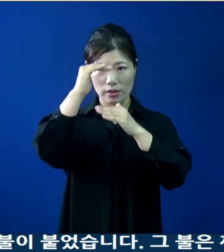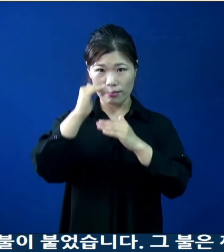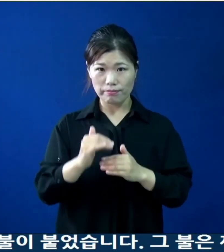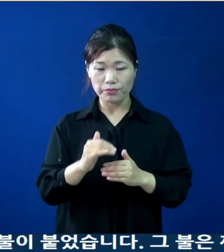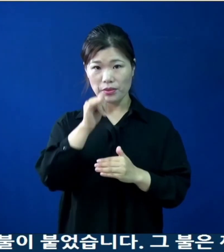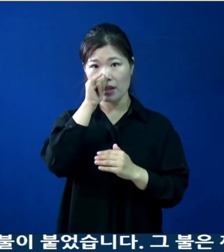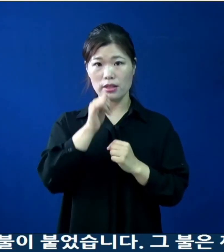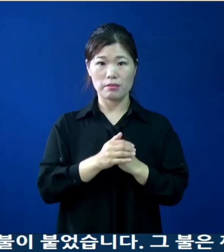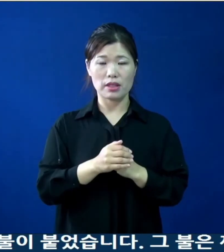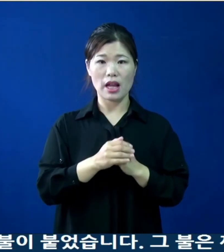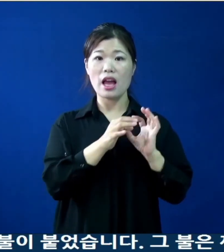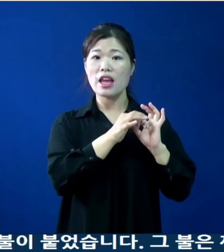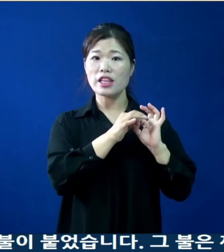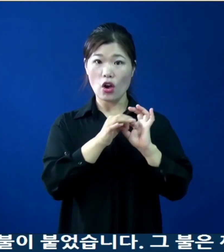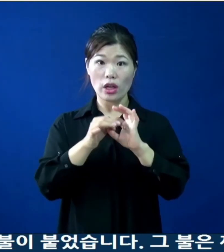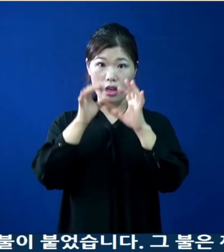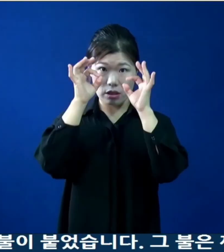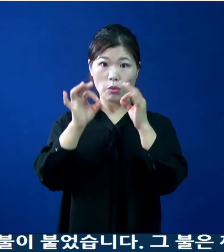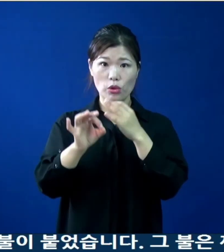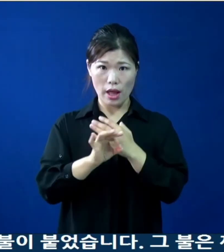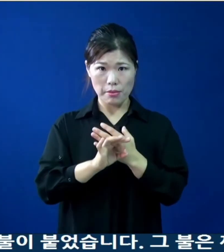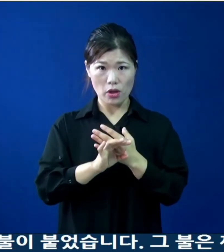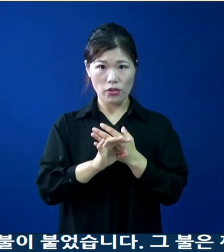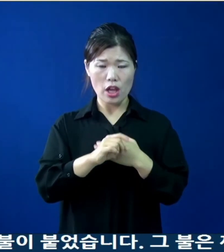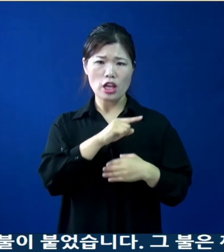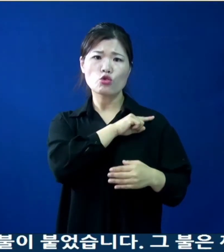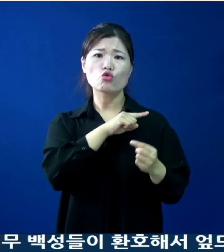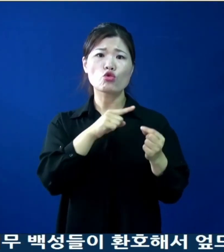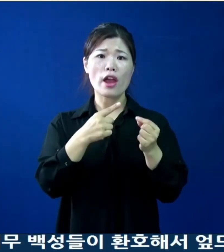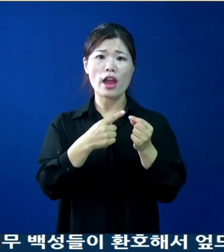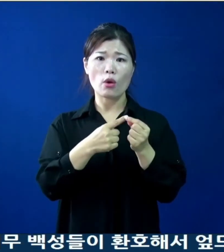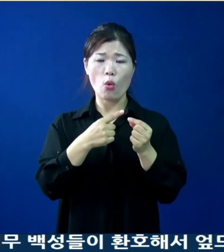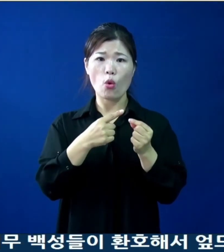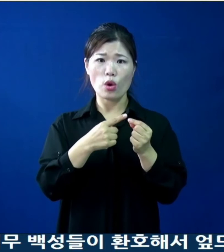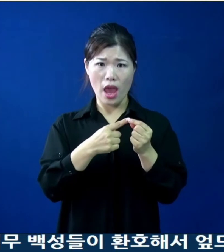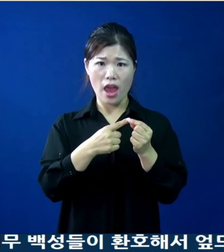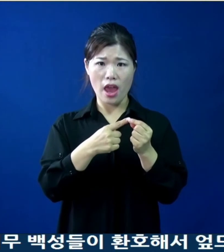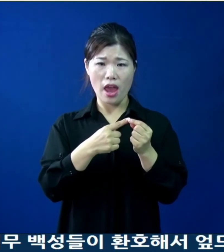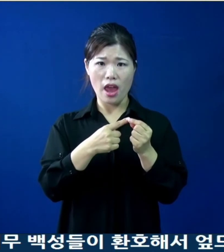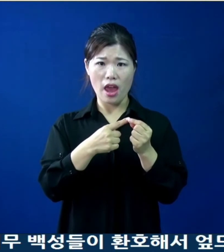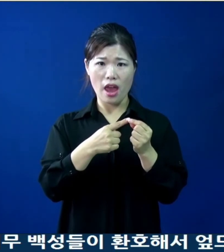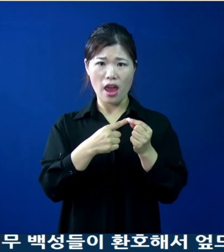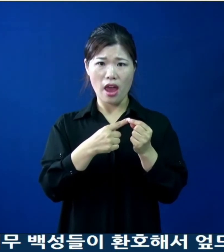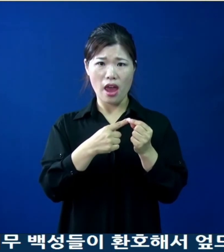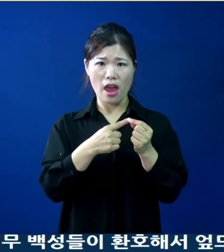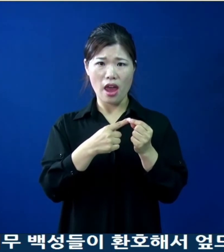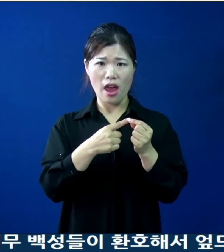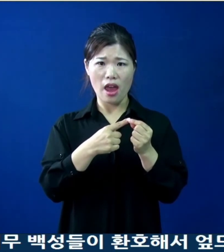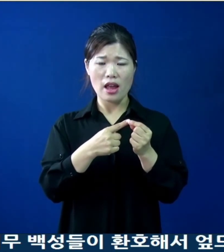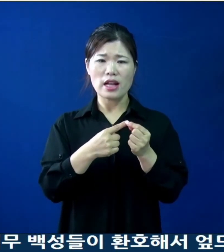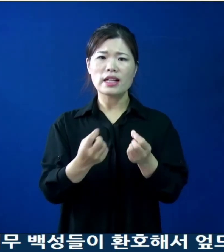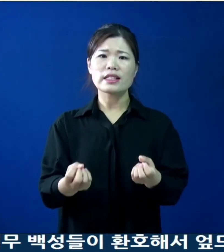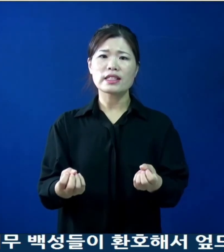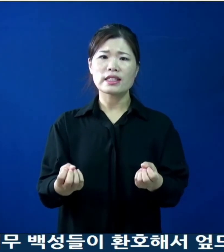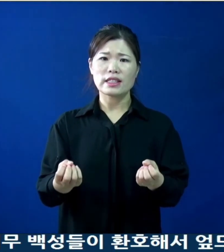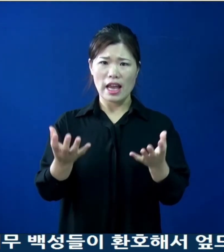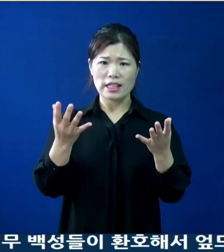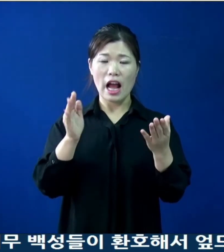나오는데, 연결하여서 보면 최고의 제사 예배를 드린 바로